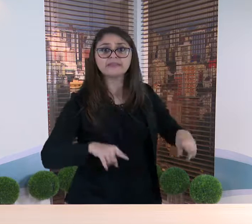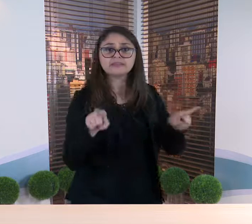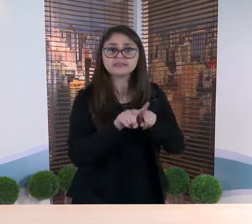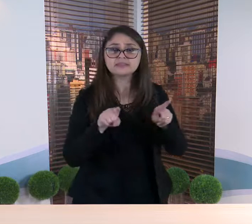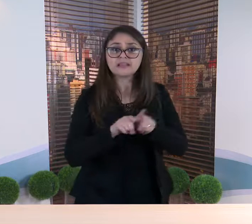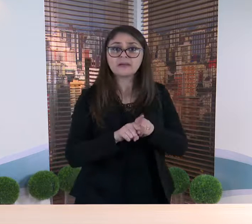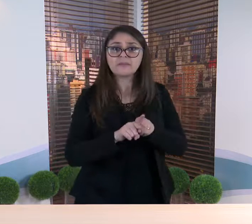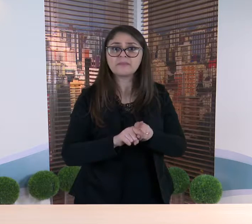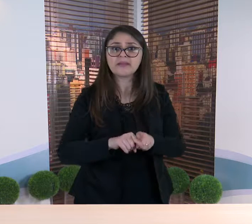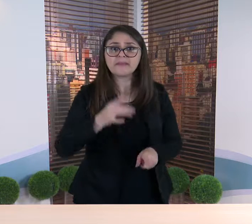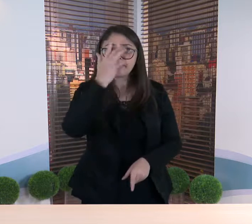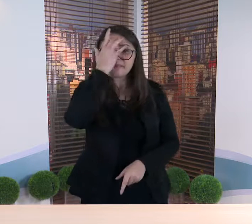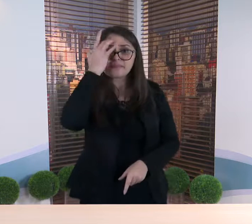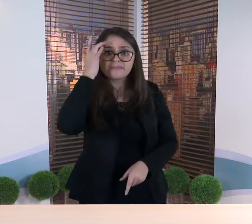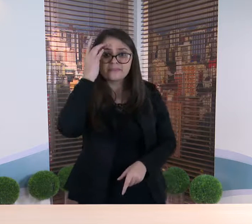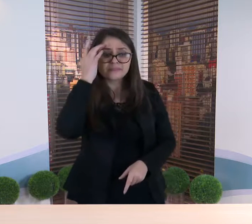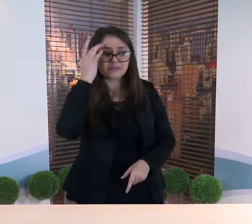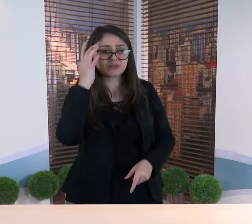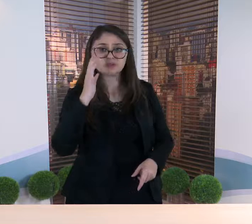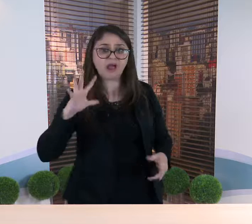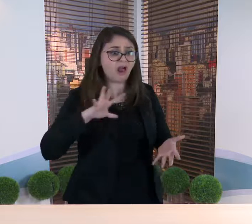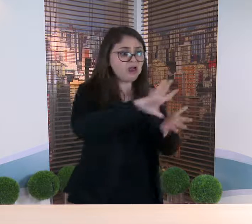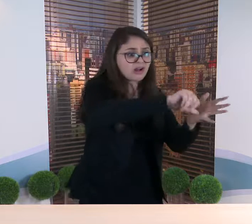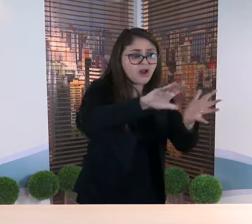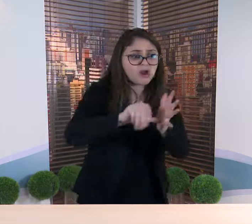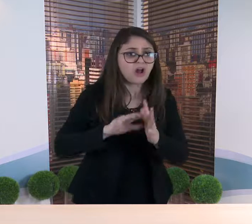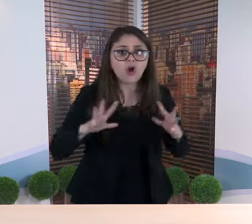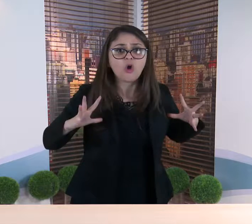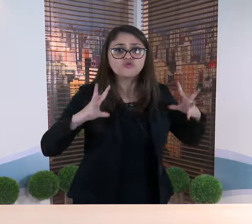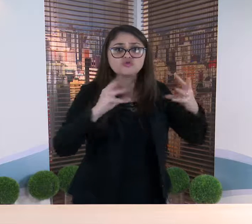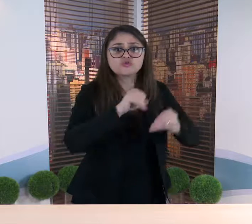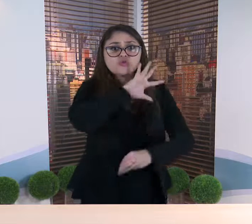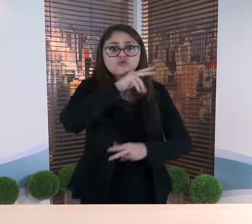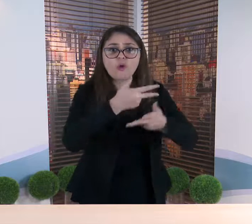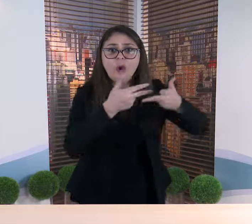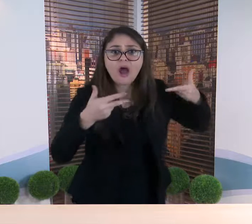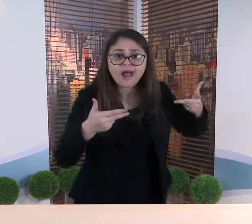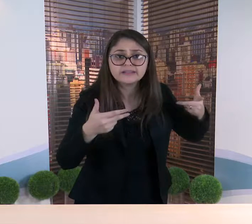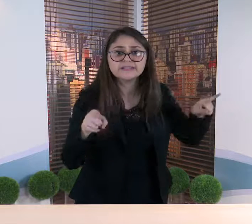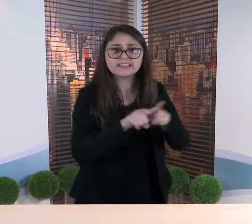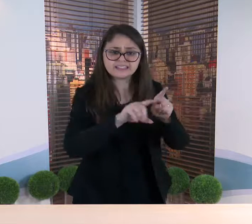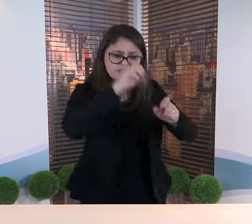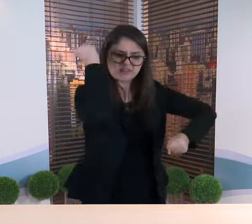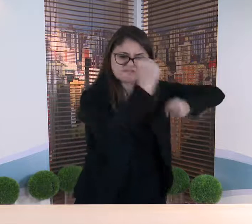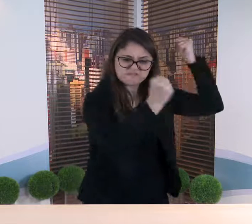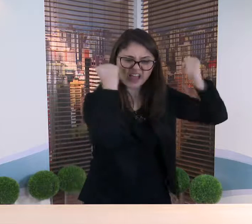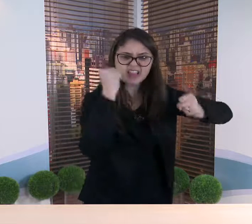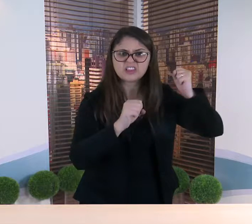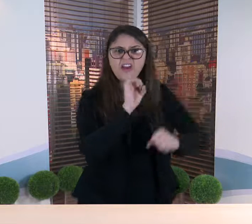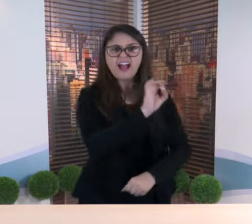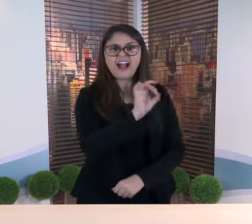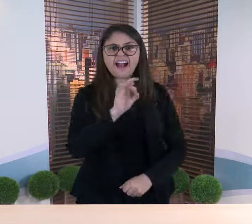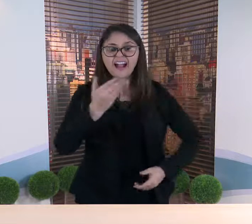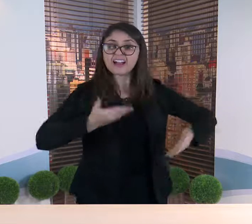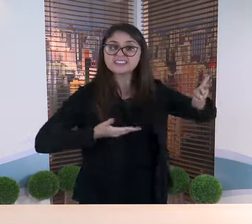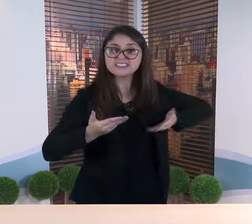e levaram todos os camelos do patriarca. E antes de partir, também assassinaram cada um dos seus